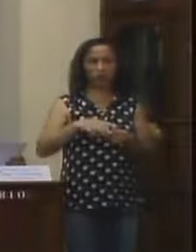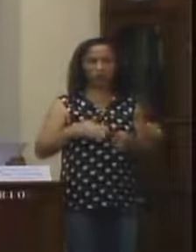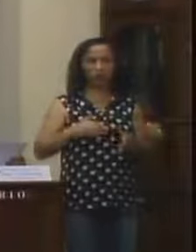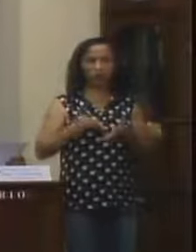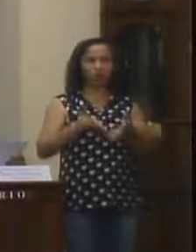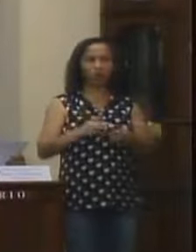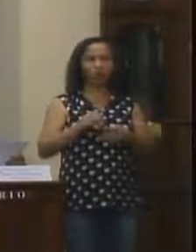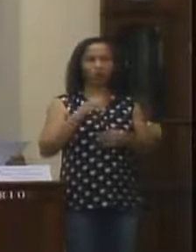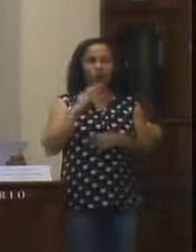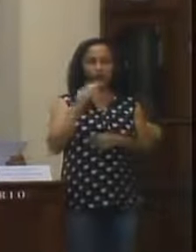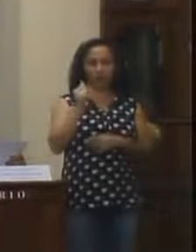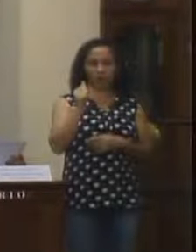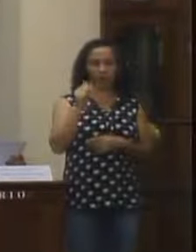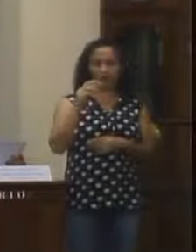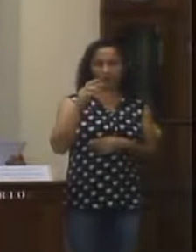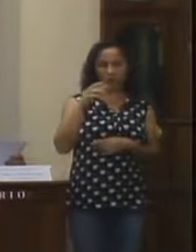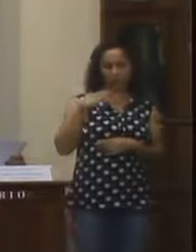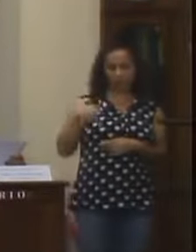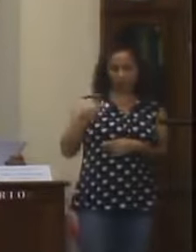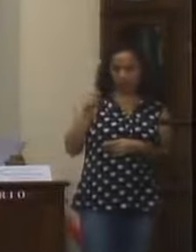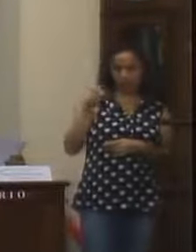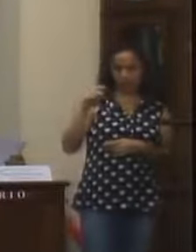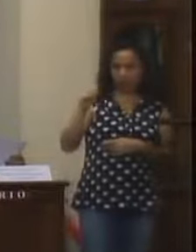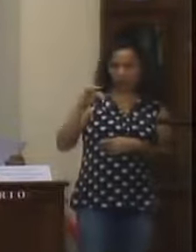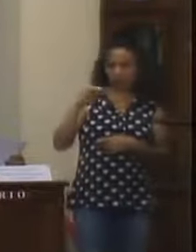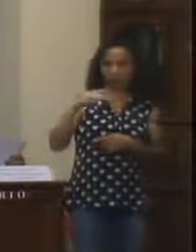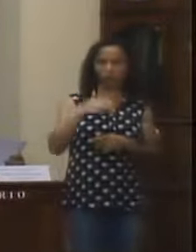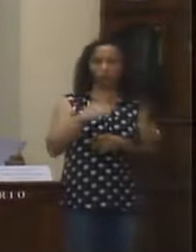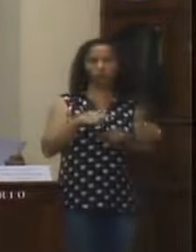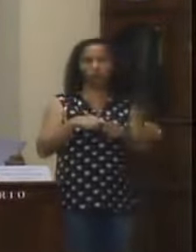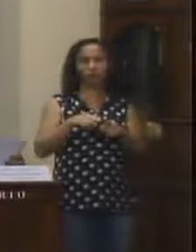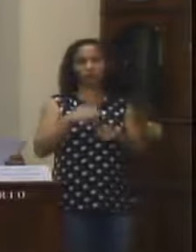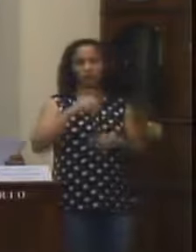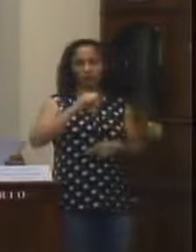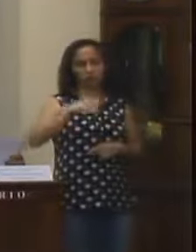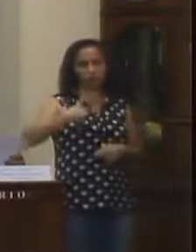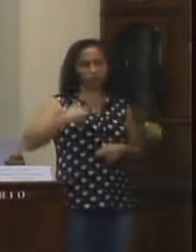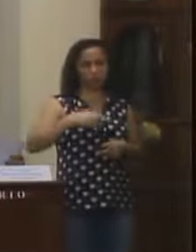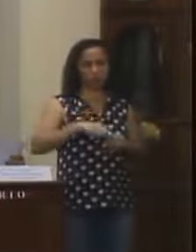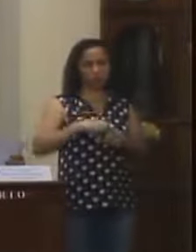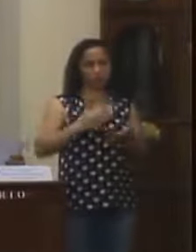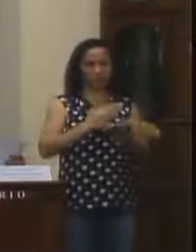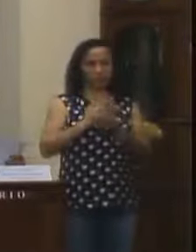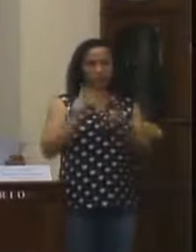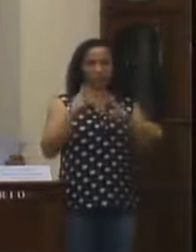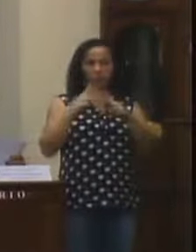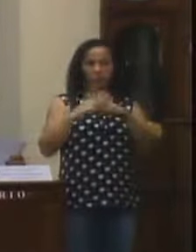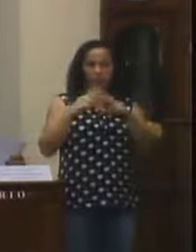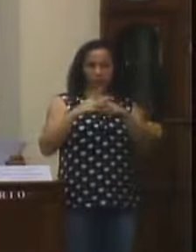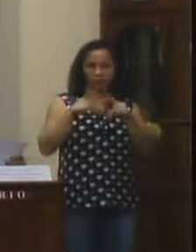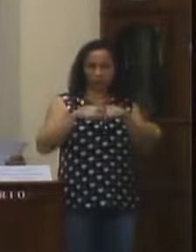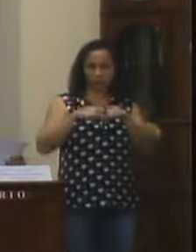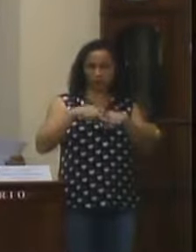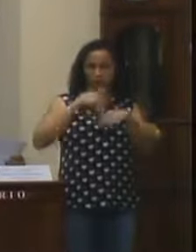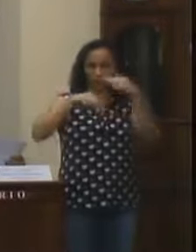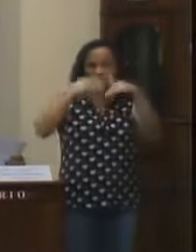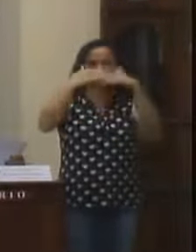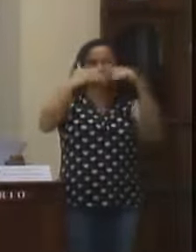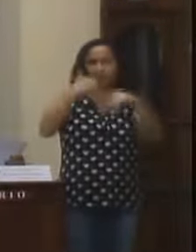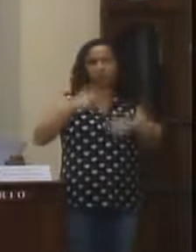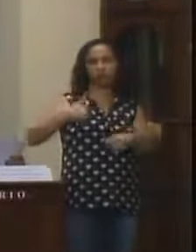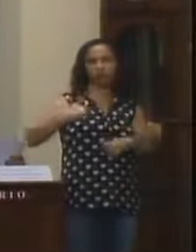idade. Com 12 anos, participou de sua primeira competição, obtendo o primeiro lugar no Campeonato Brasileiro de Karatê. A partir daí, não parou mais. Aos 14